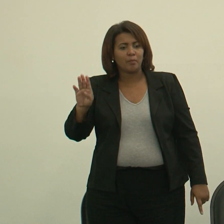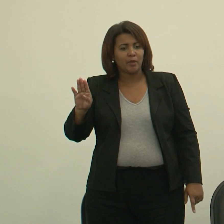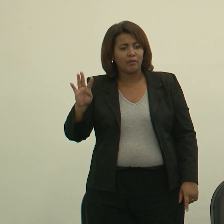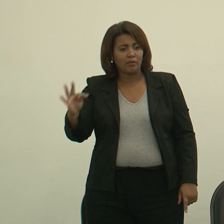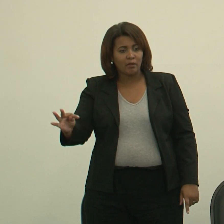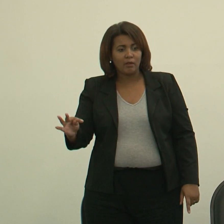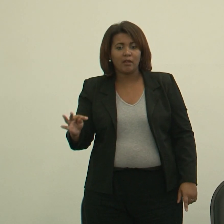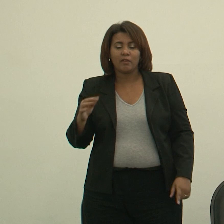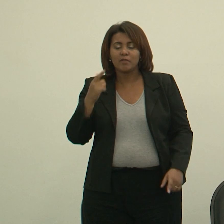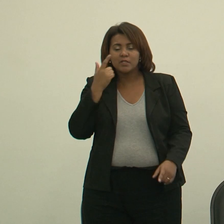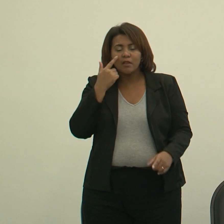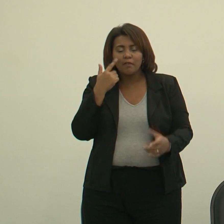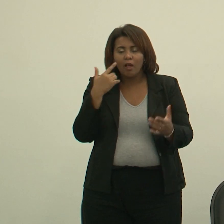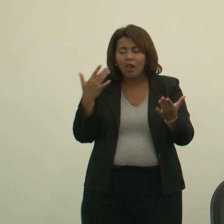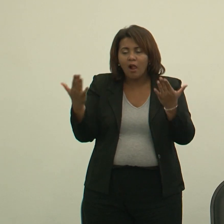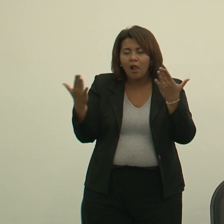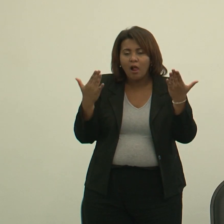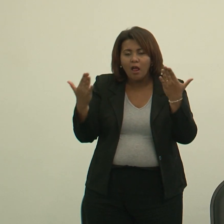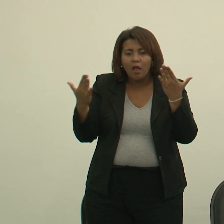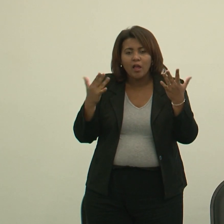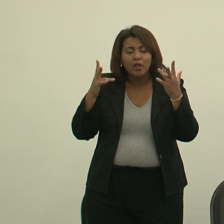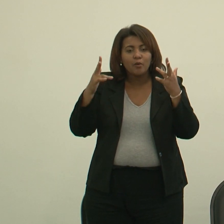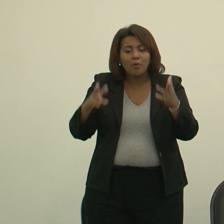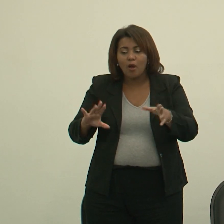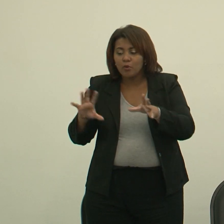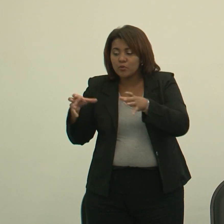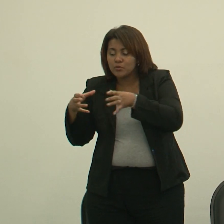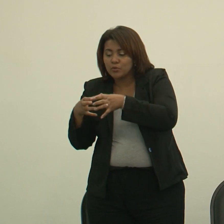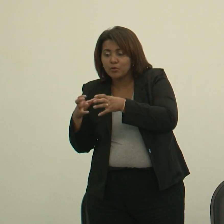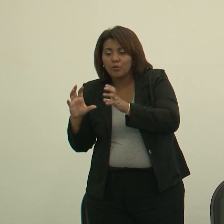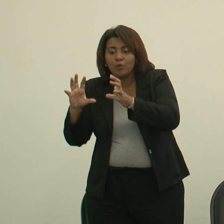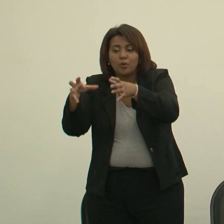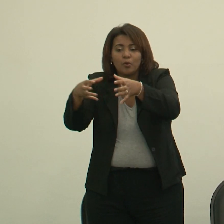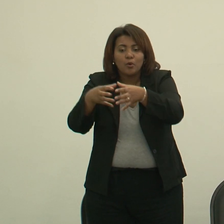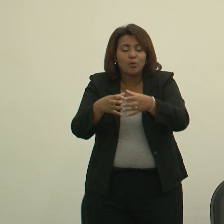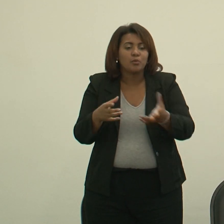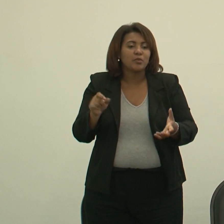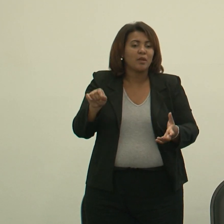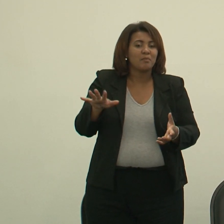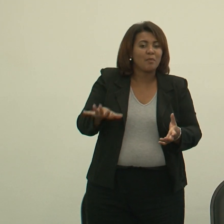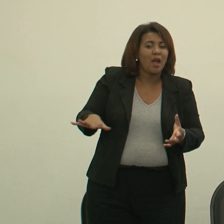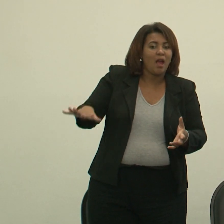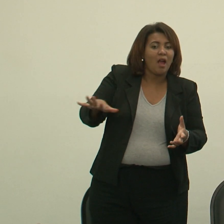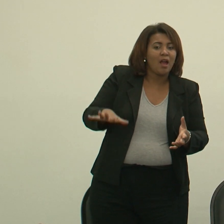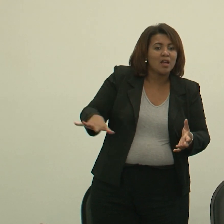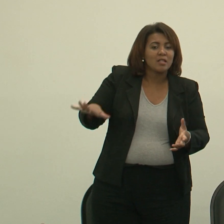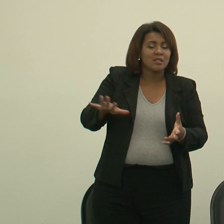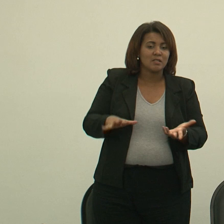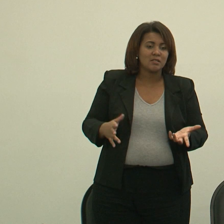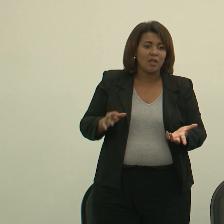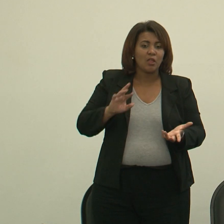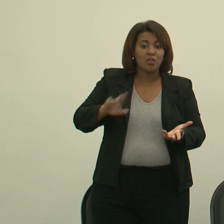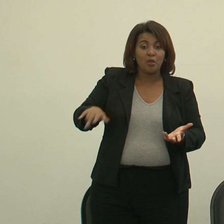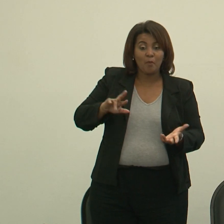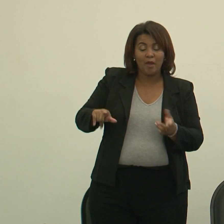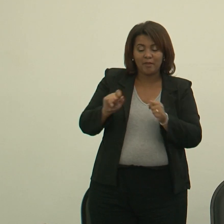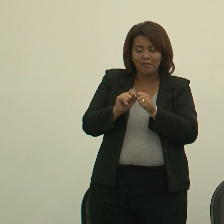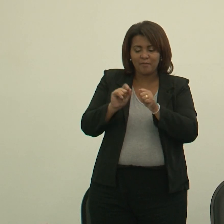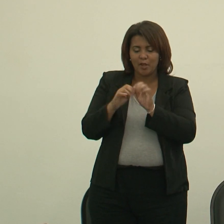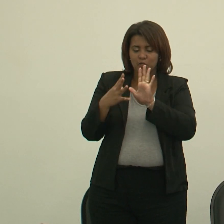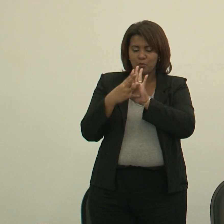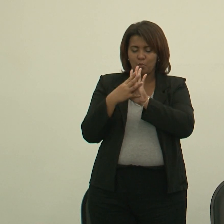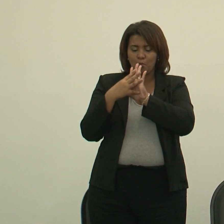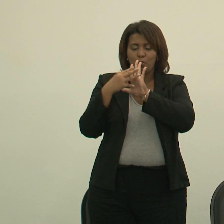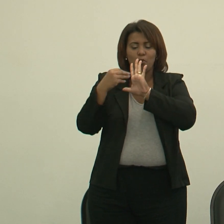características similares, porque são grupos que muitas das vezes são tidos como periféricos. Não é que não fazem parte daquele modelo, que era